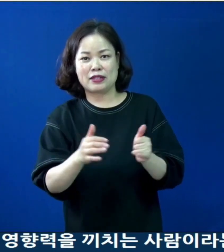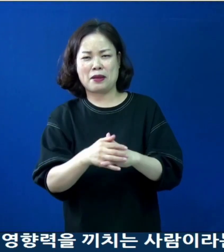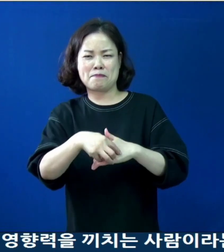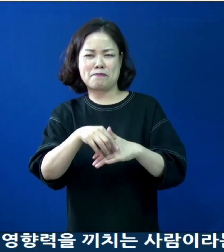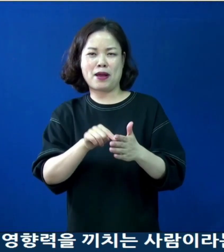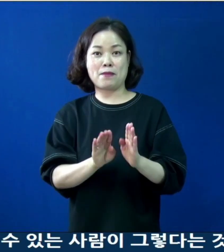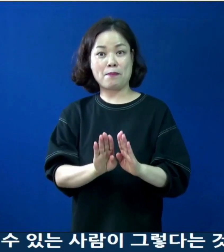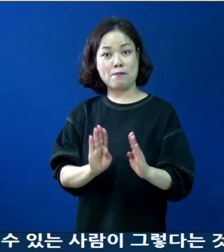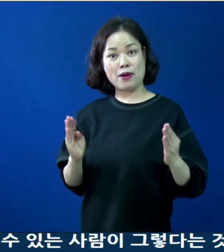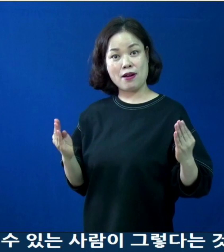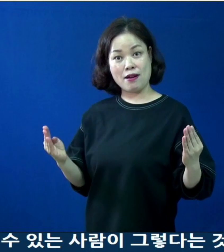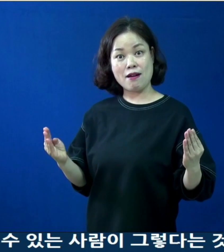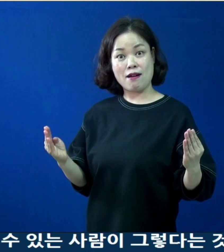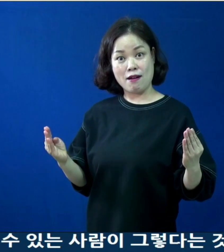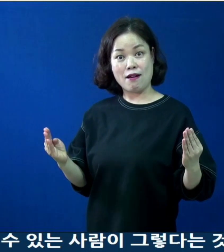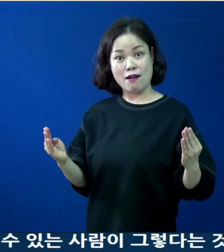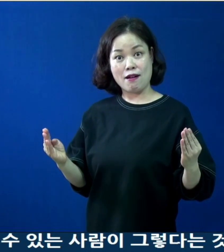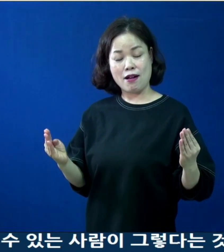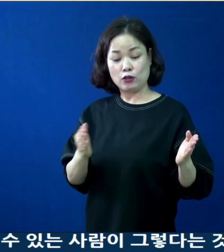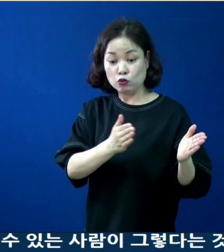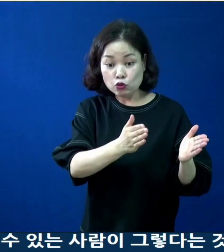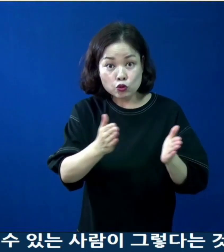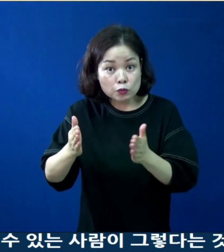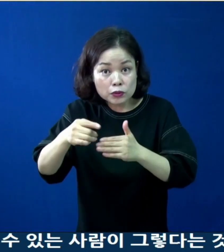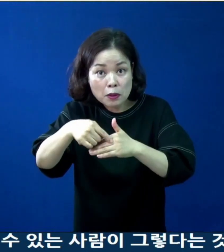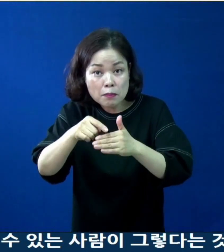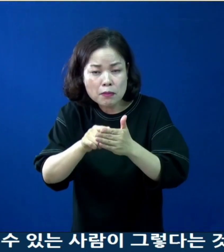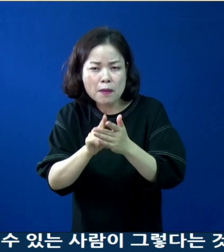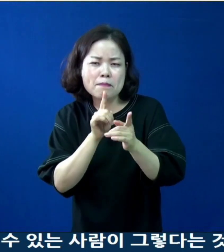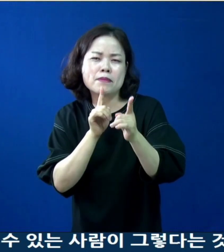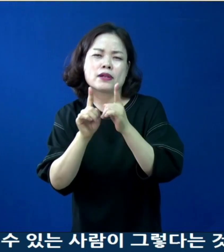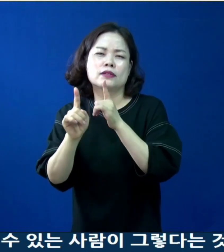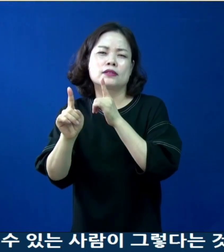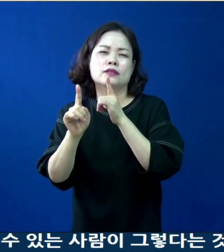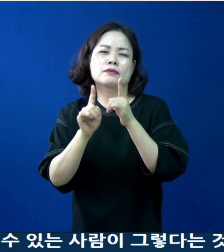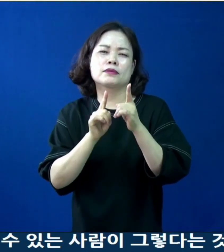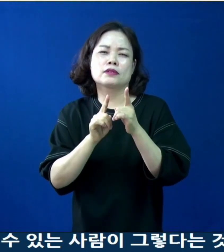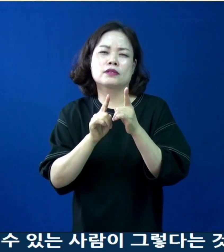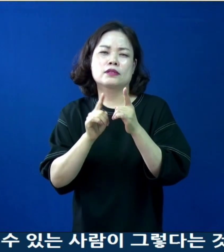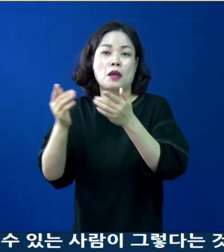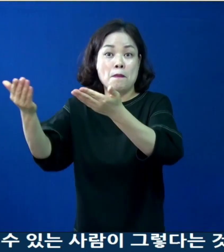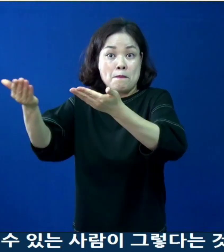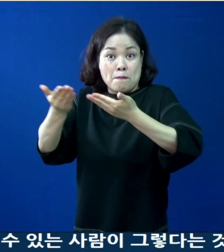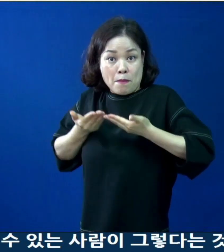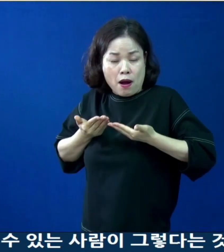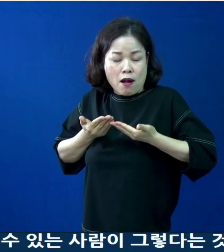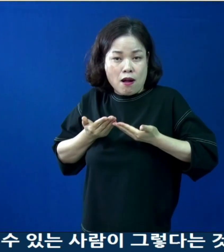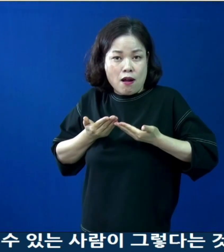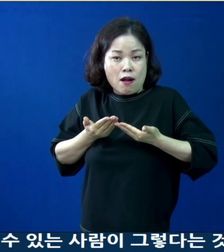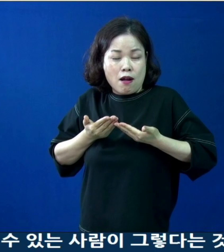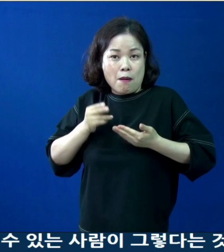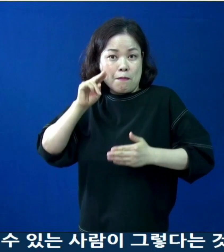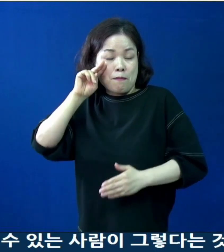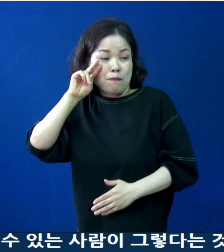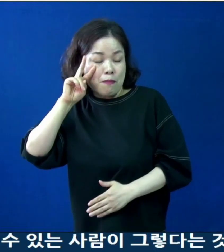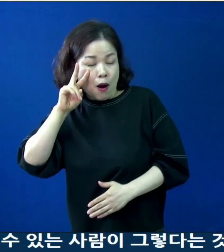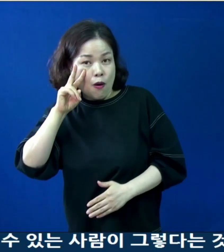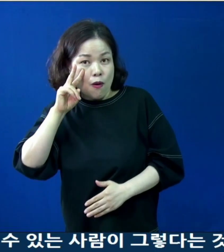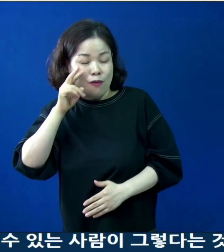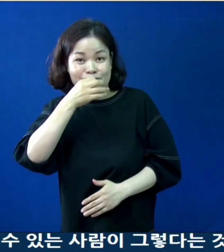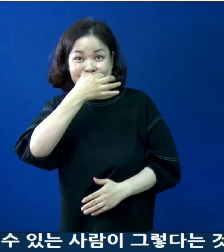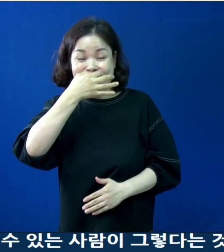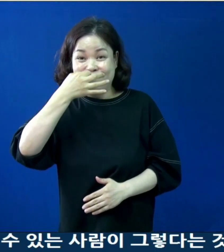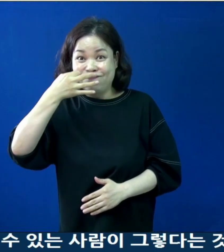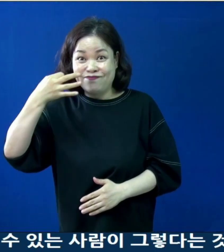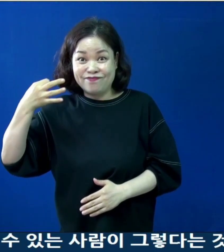마음이 열려 있어서 준비된 마음으로 말씀을 받아들이니까 얼마나 바울이